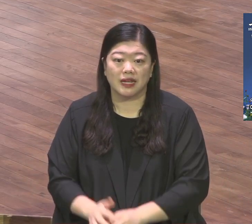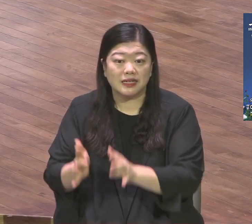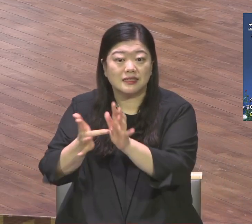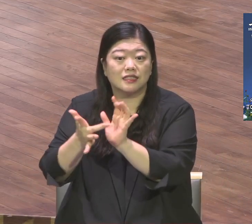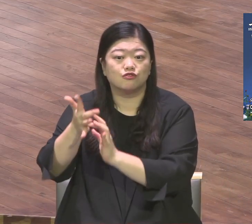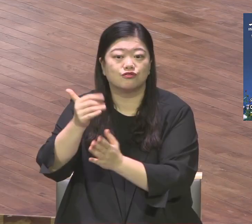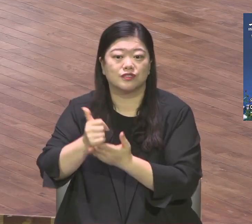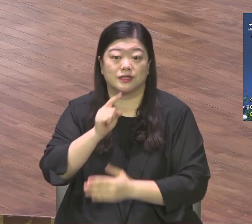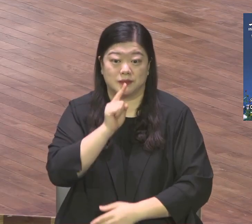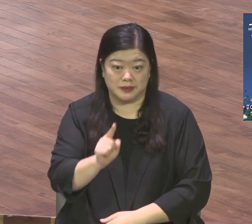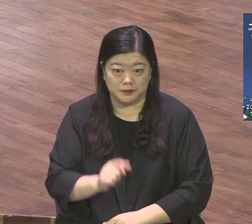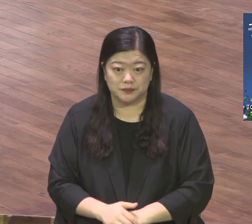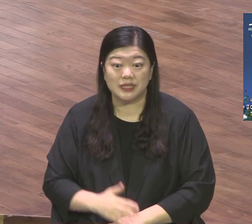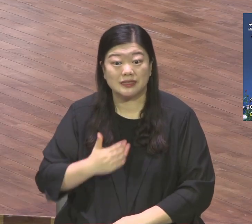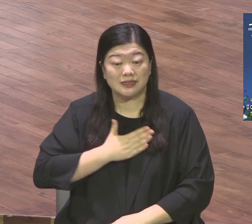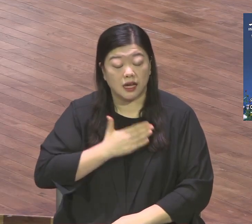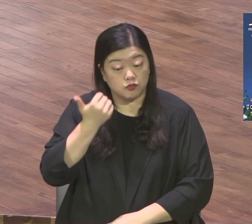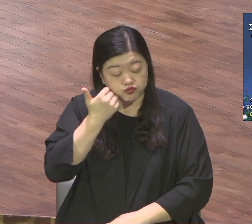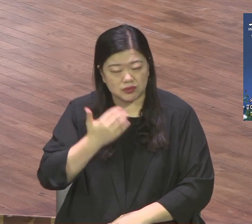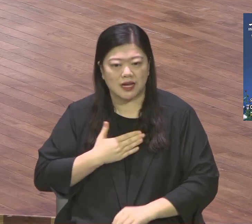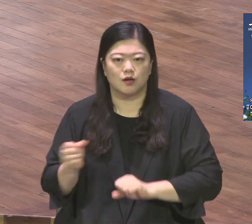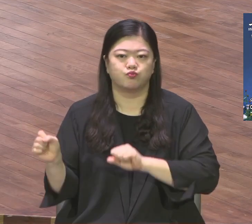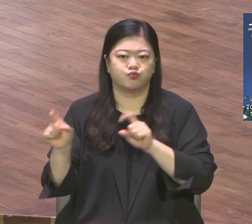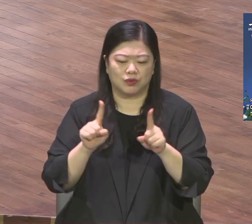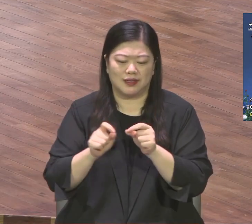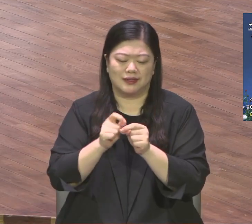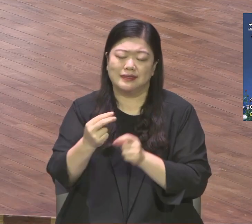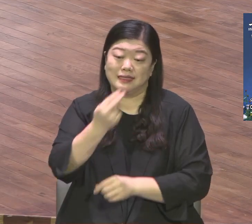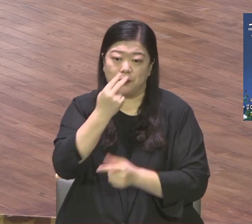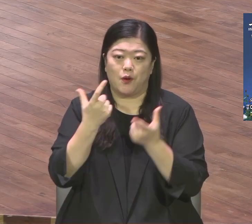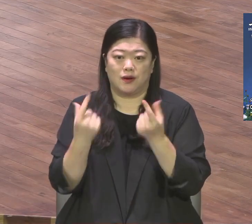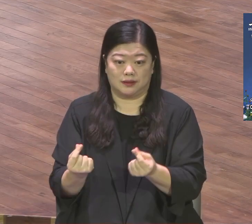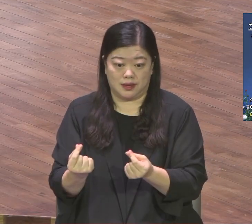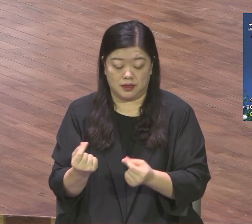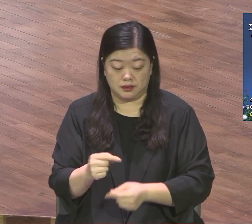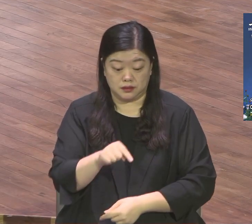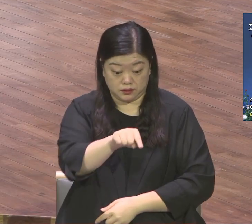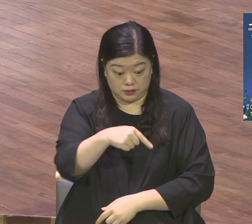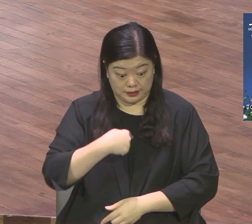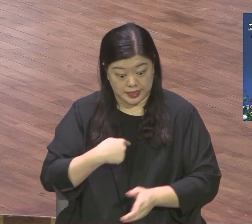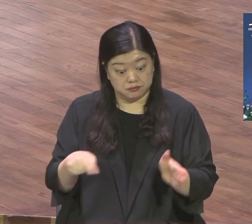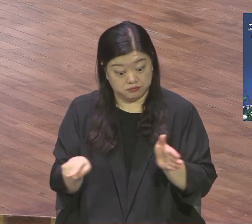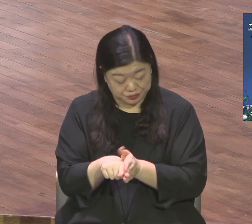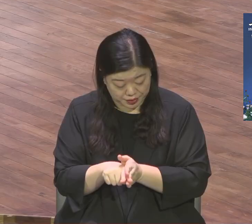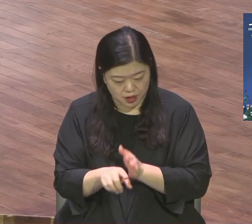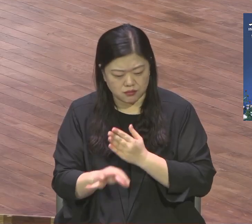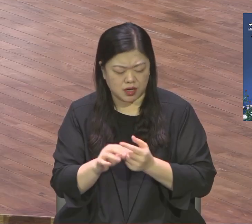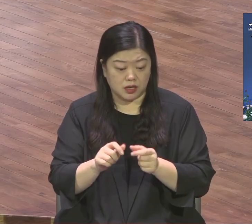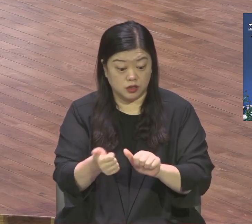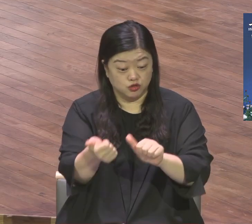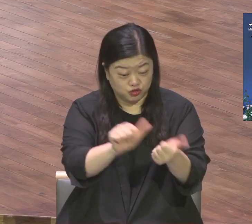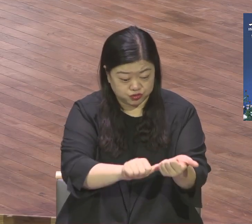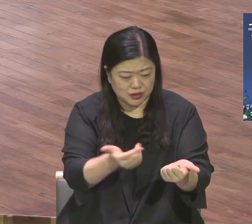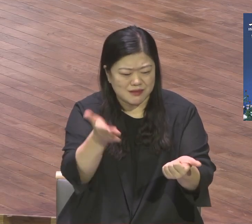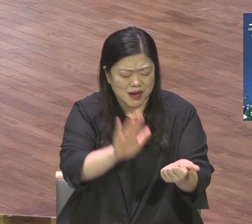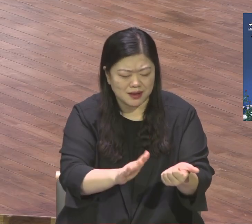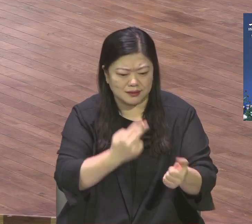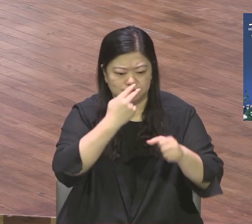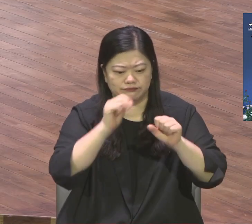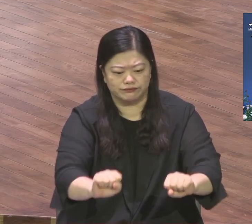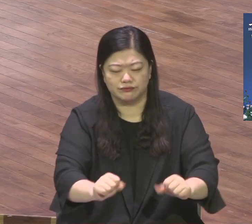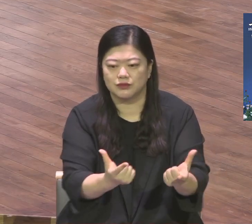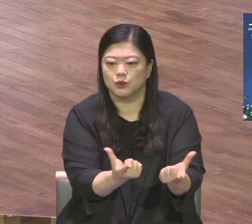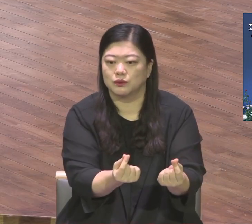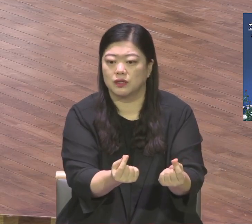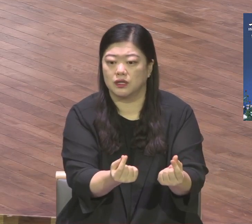부활이요 생명이니 나를 믿는 자는 죽어도 살겠고 그래서 나를 믿는 자는 죽어도 살겠고 죽어요 죽어.